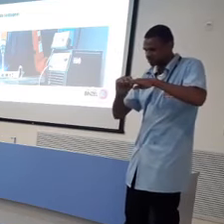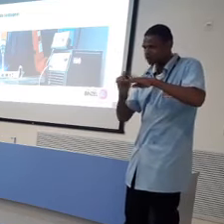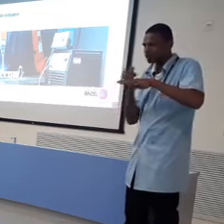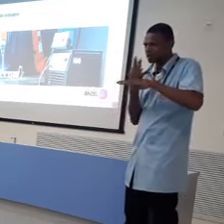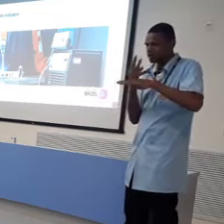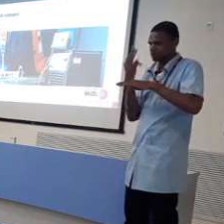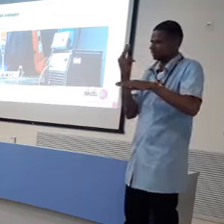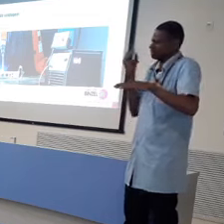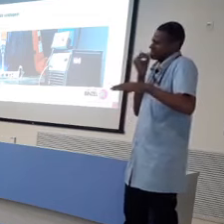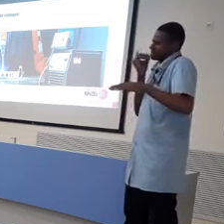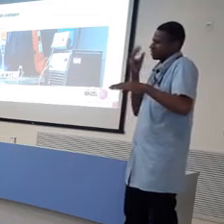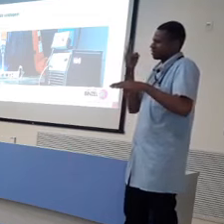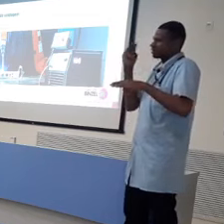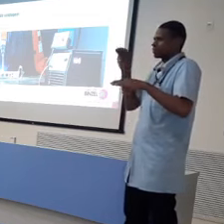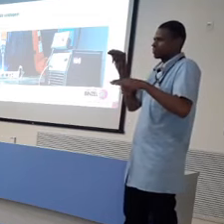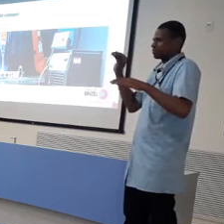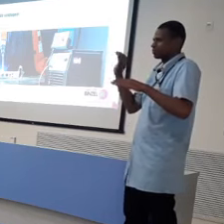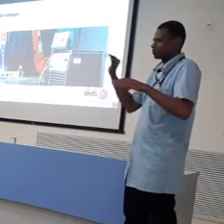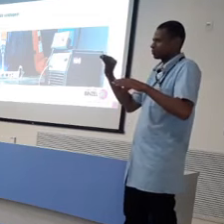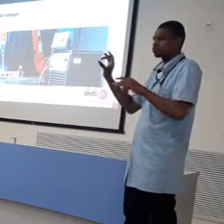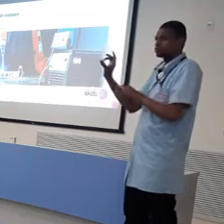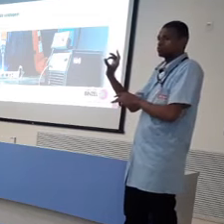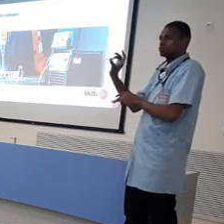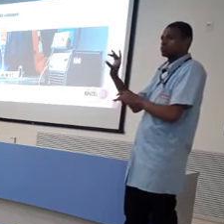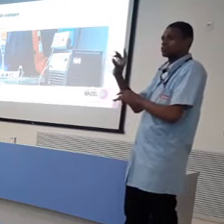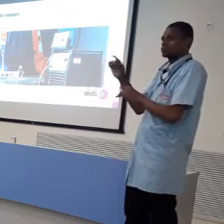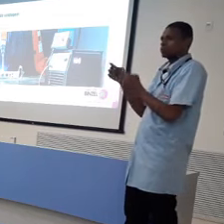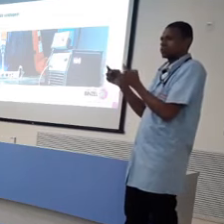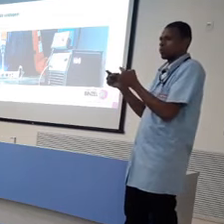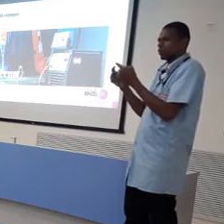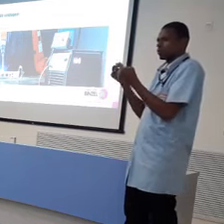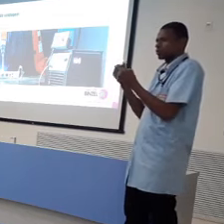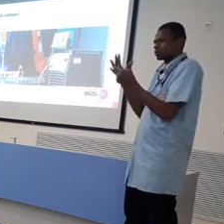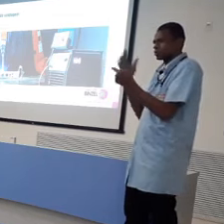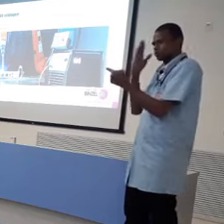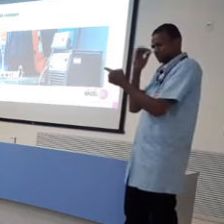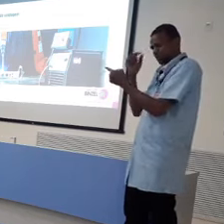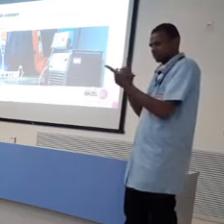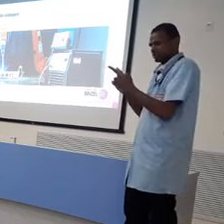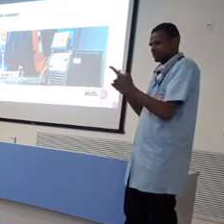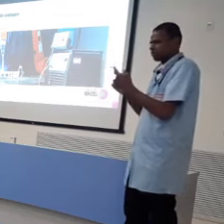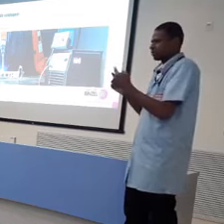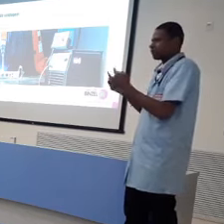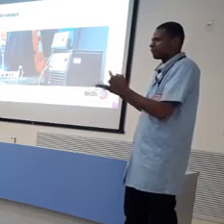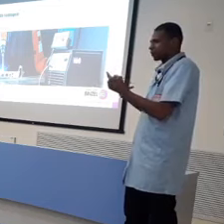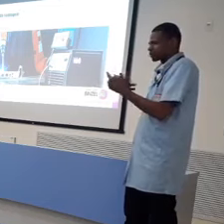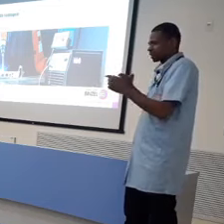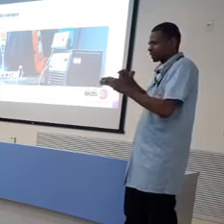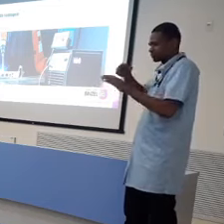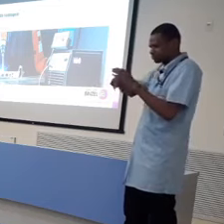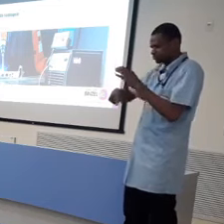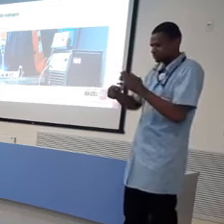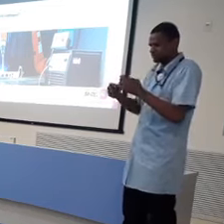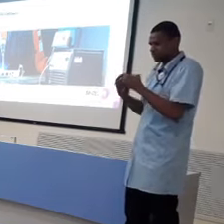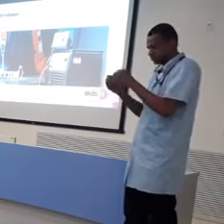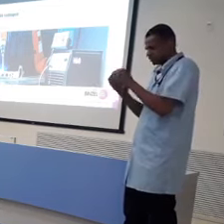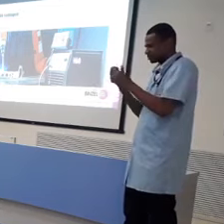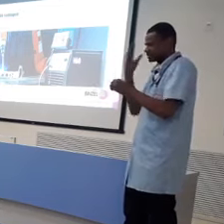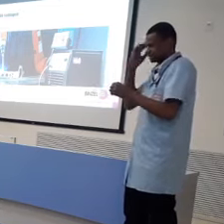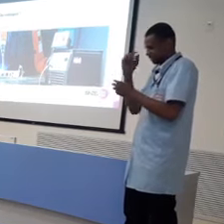Pronto, não precisa fazer mais nada, a máquina automaticamente vai te dar o parâmetro de velocidade de arame, de corrente e de